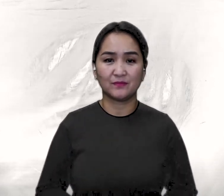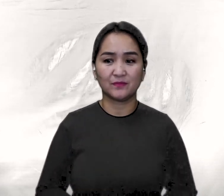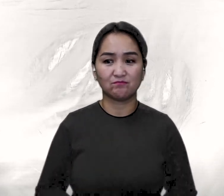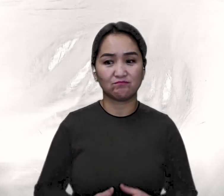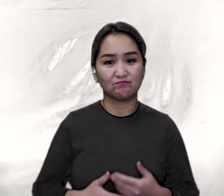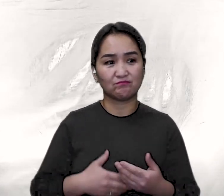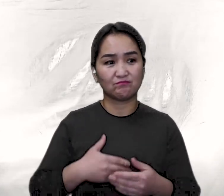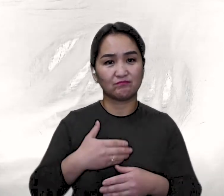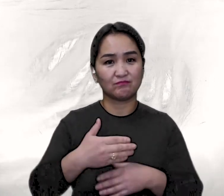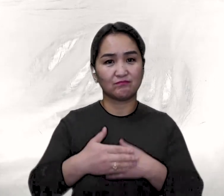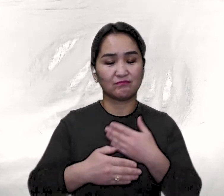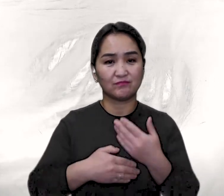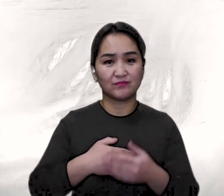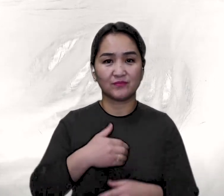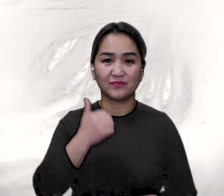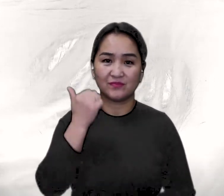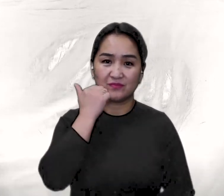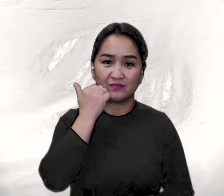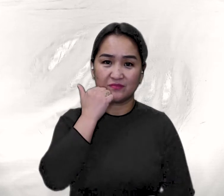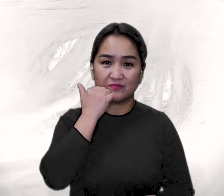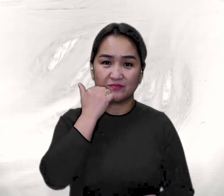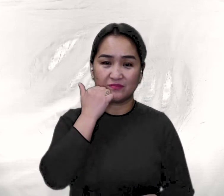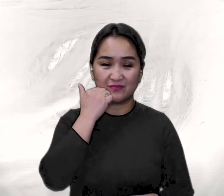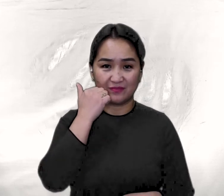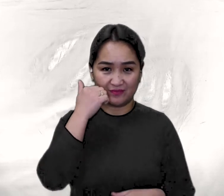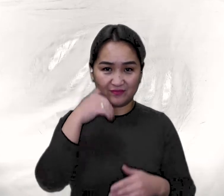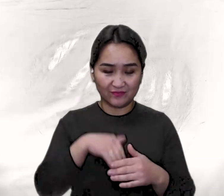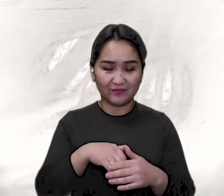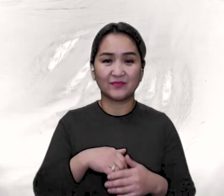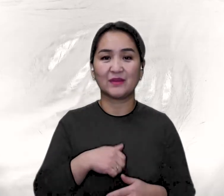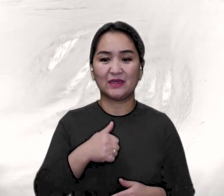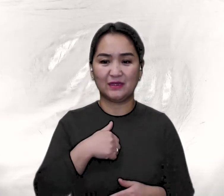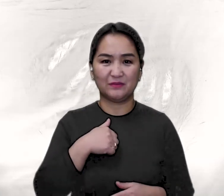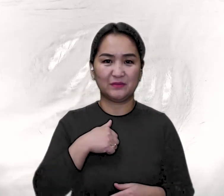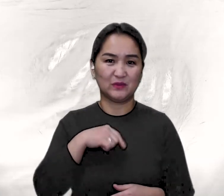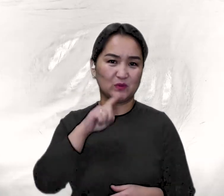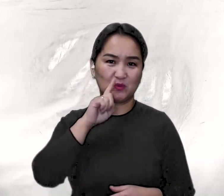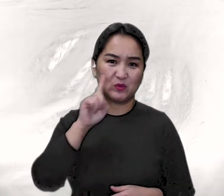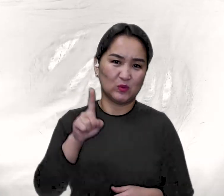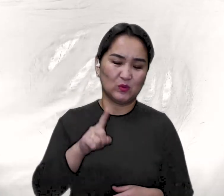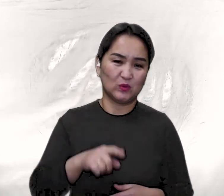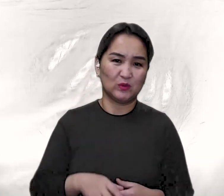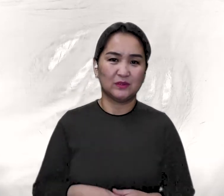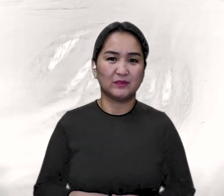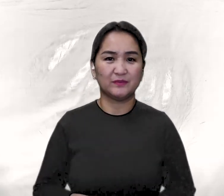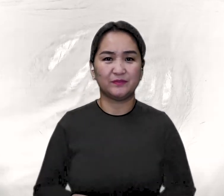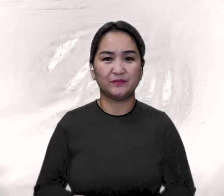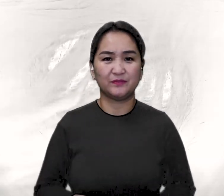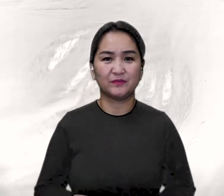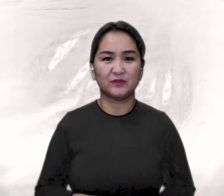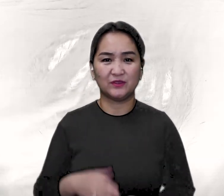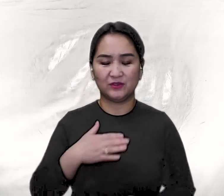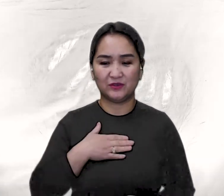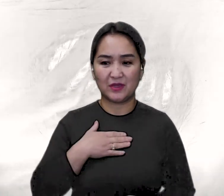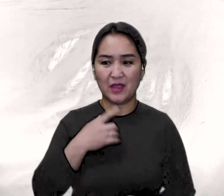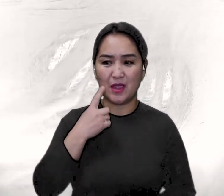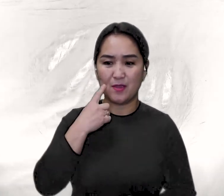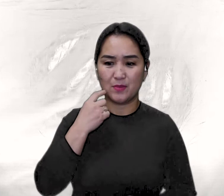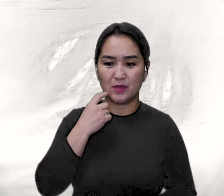тэгээ удаач хүн биний юм ирж ирсэн. Тэгээ тэндээ бас айгүй дургу. Тэгэл ер нь л нэг тийм юм ихтэй л